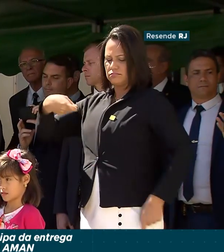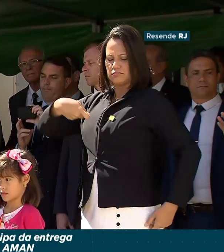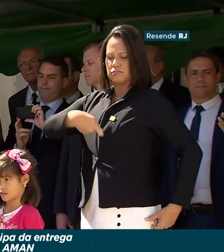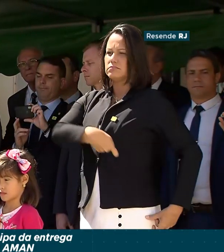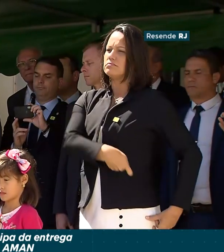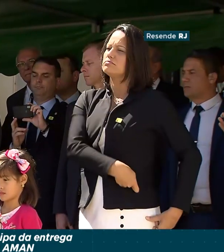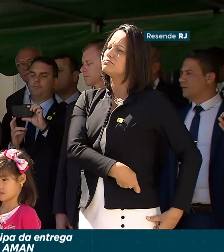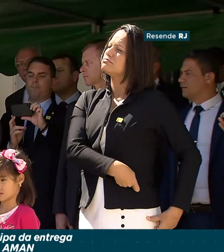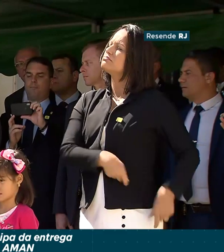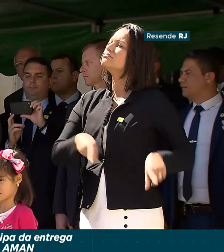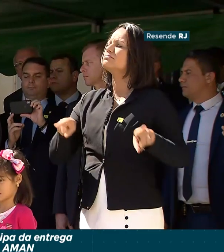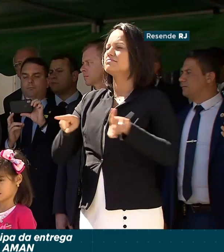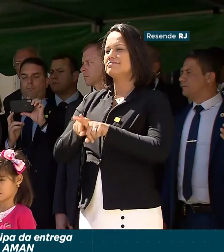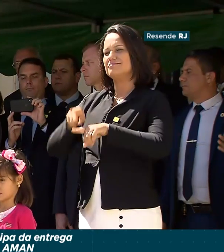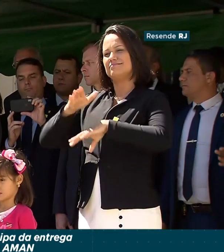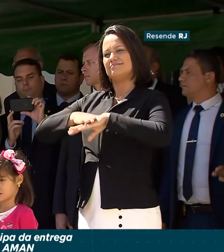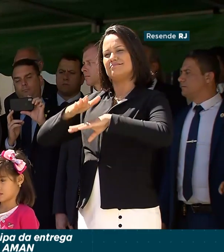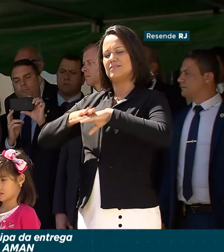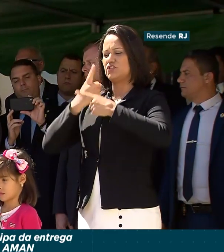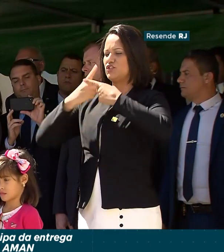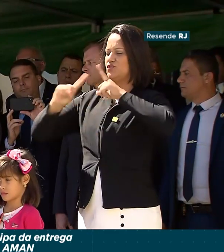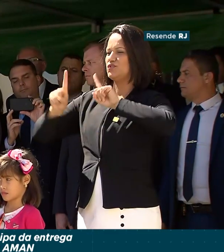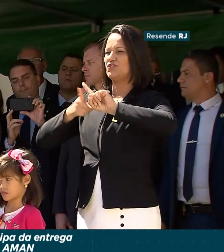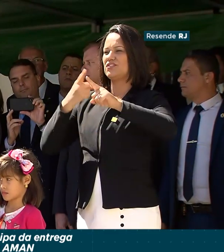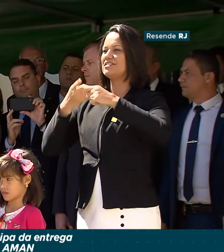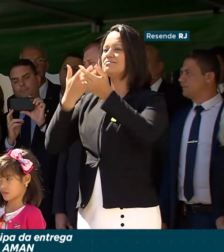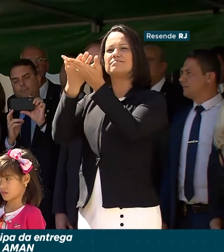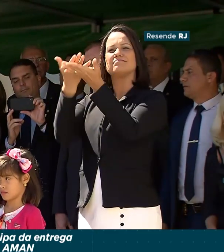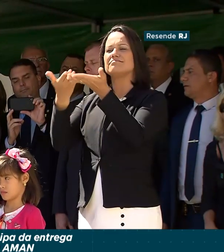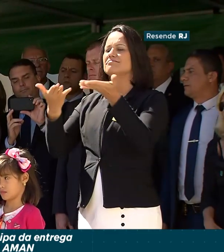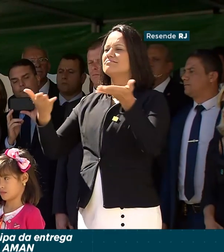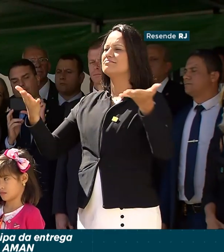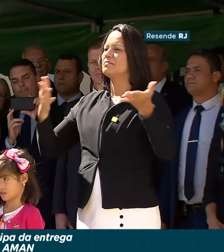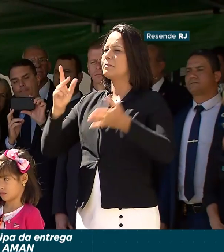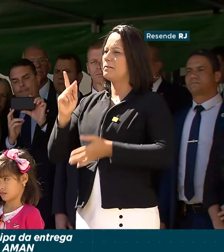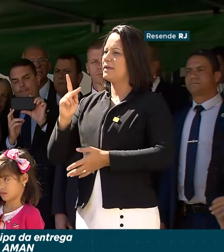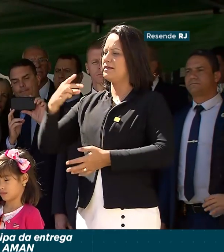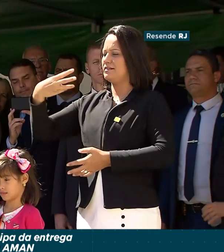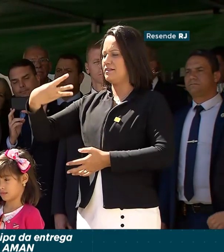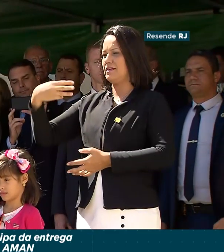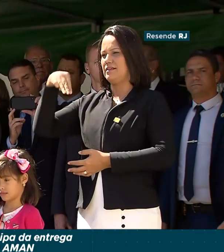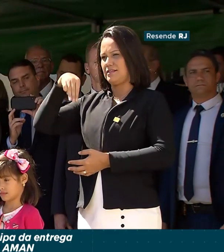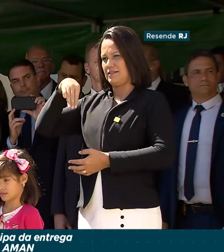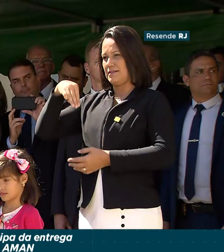espadim nesse sagrado P3M.